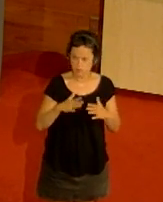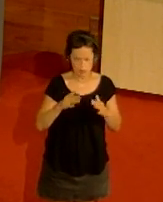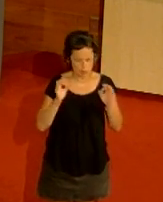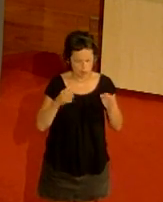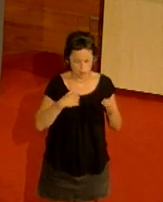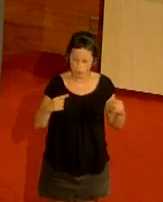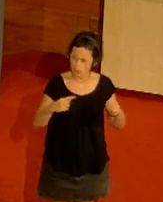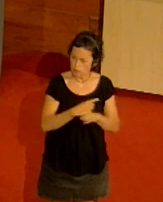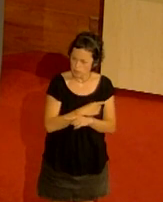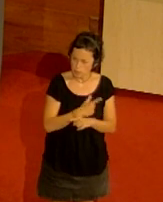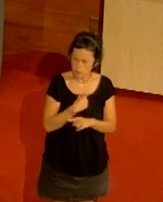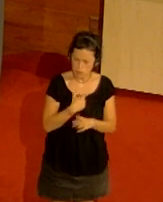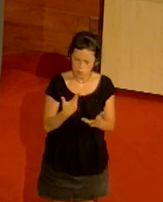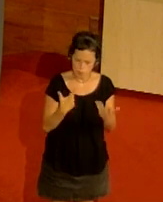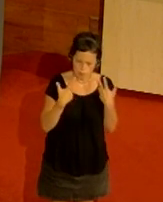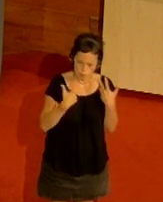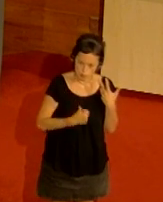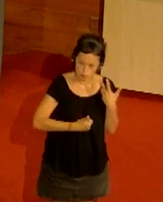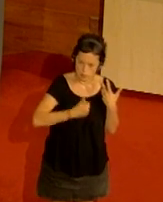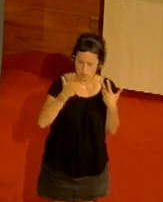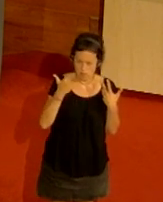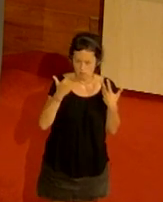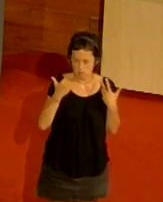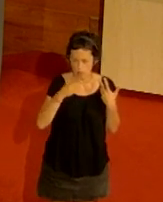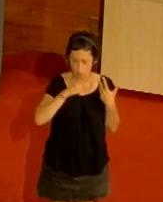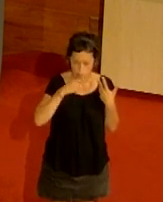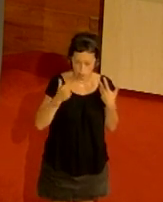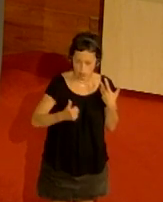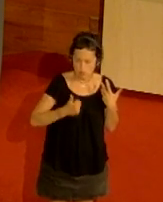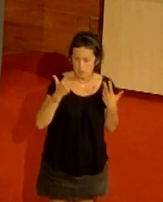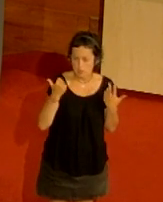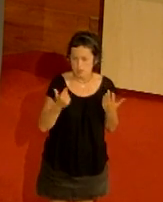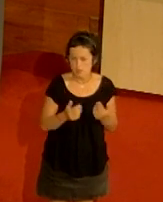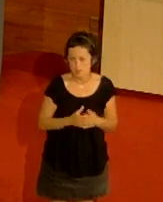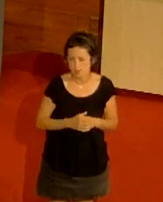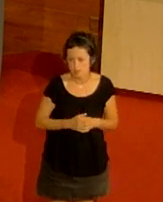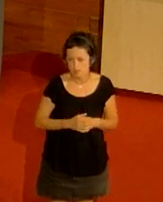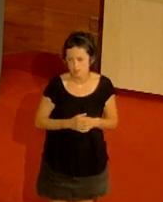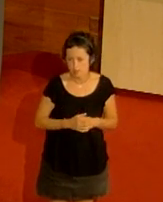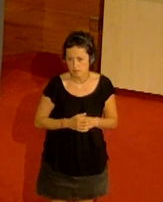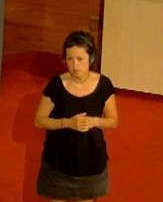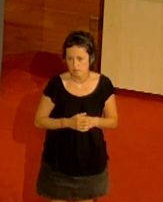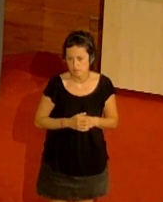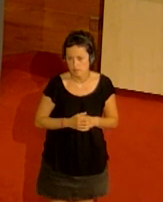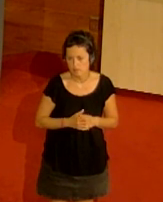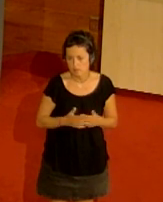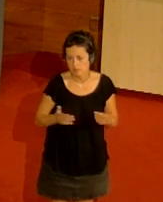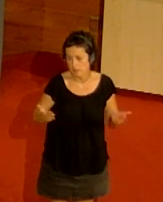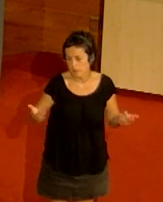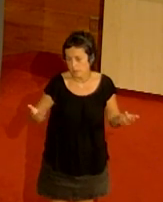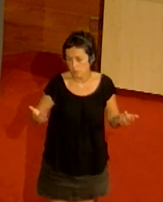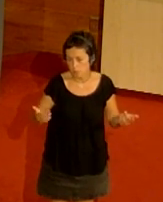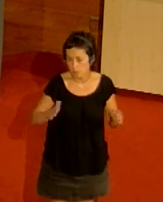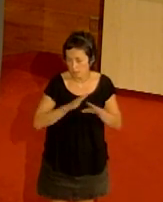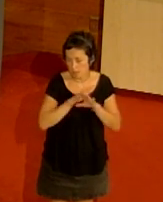me toca más. Sí, sí, ha sido el... Y luego nada, es la cosa con la cual nos ganamos la vida.